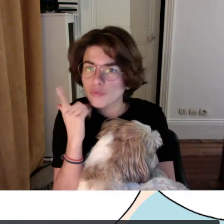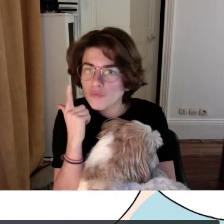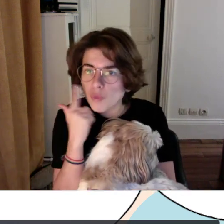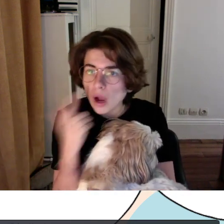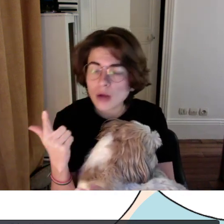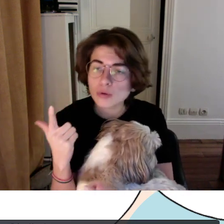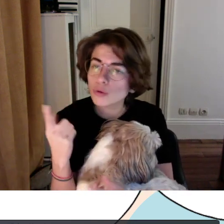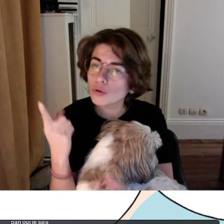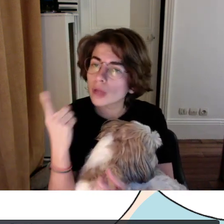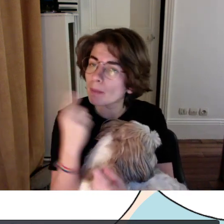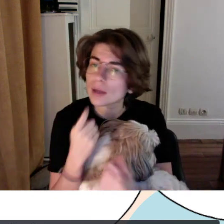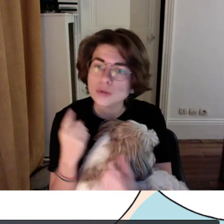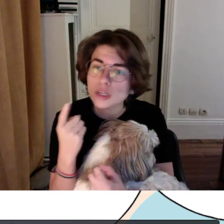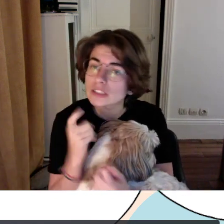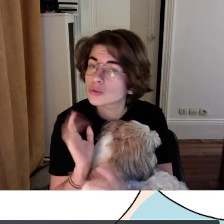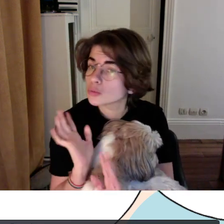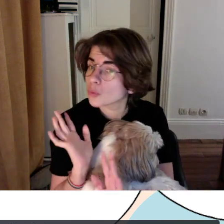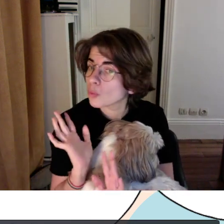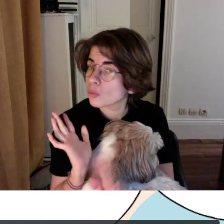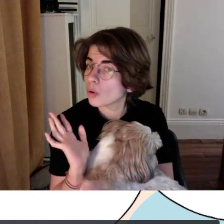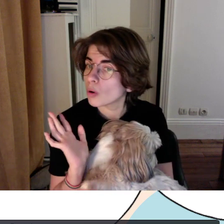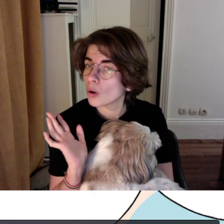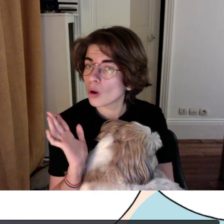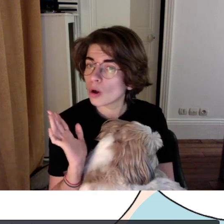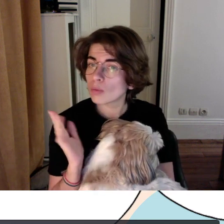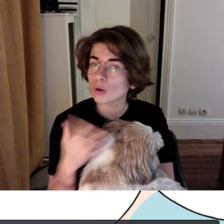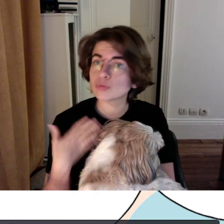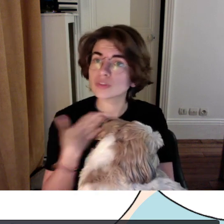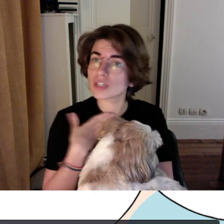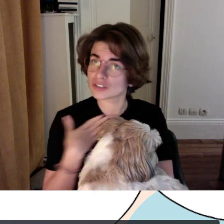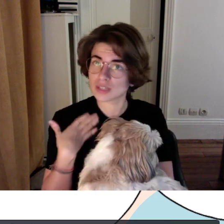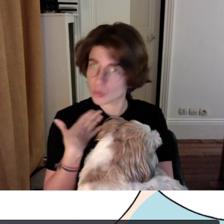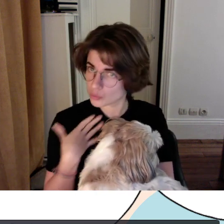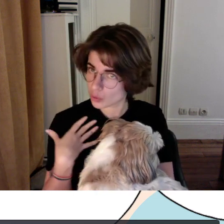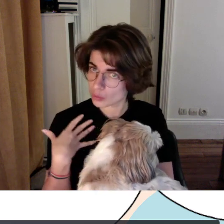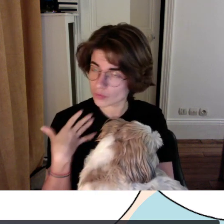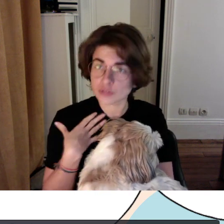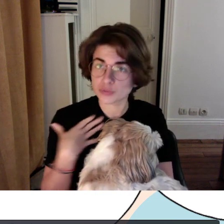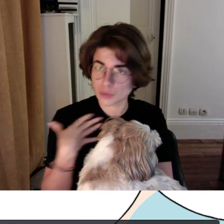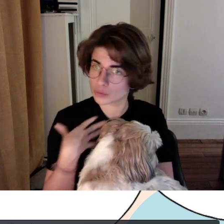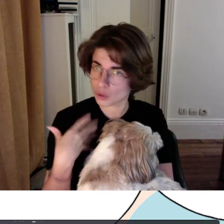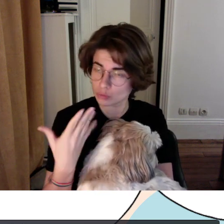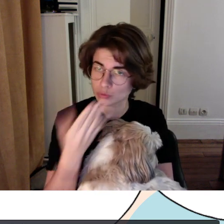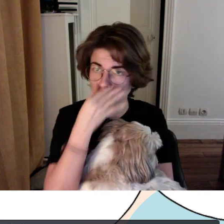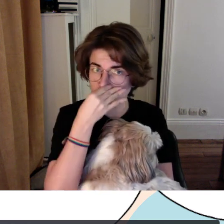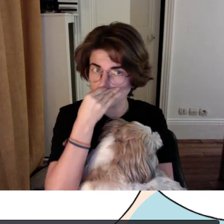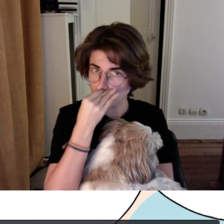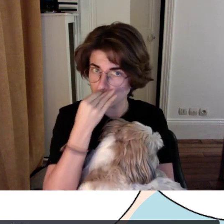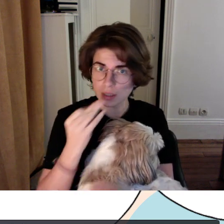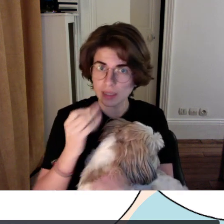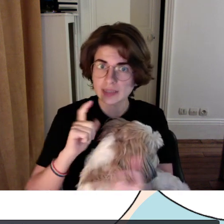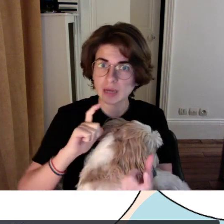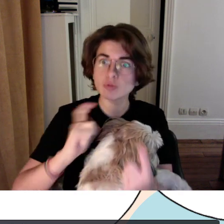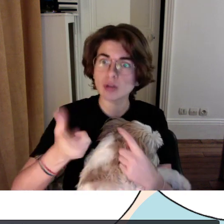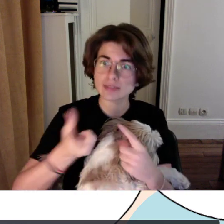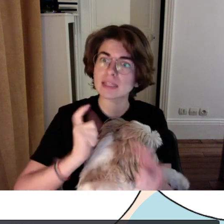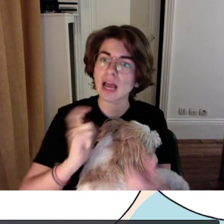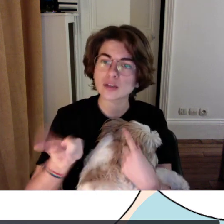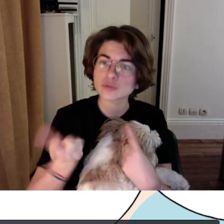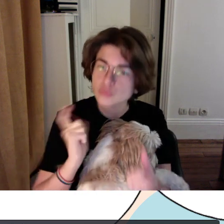Bon, je vois qu'il n'y a pas de questions. Mais en tout cas, j'étais contente. Enfin, je suis contente qu'il y